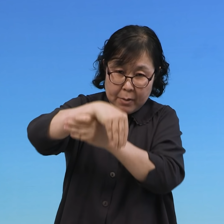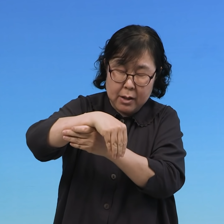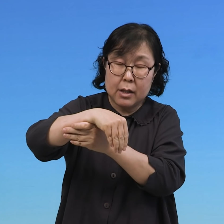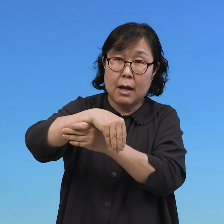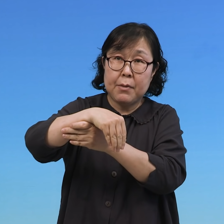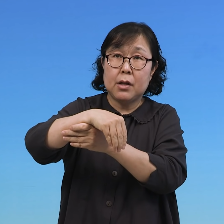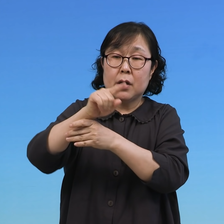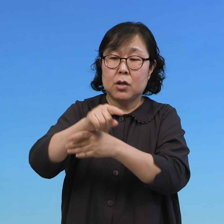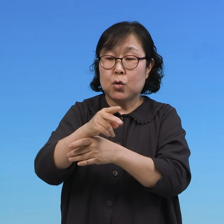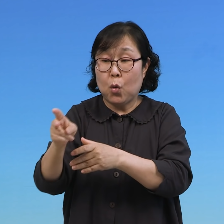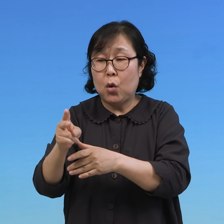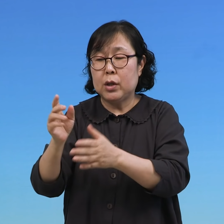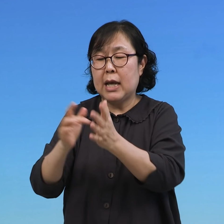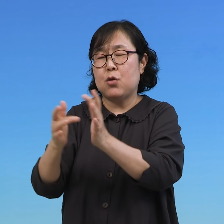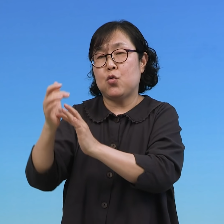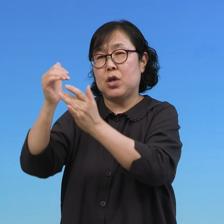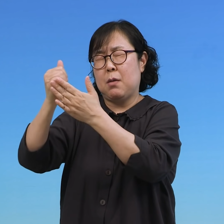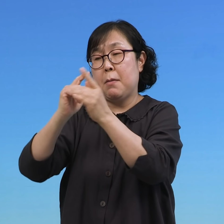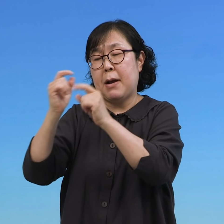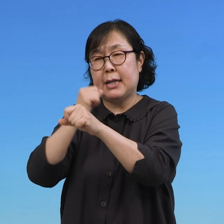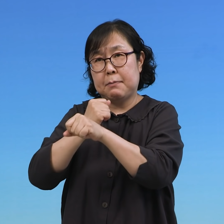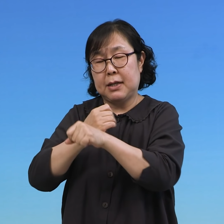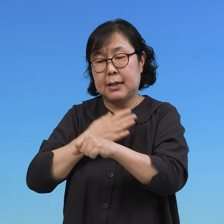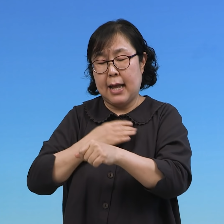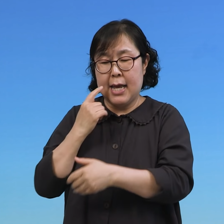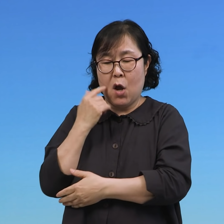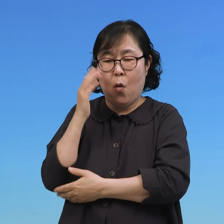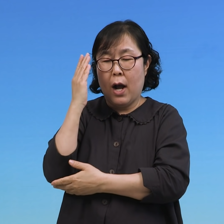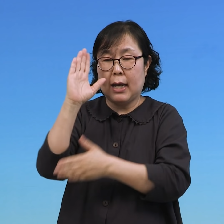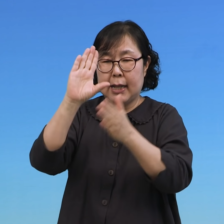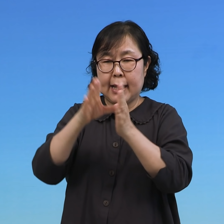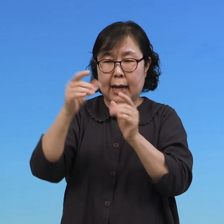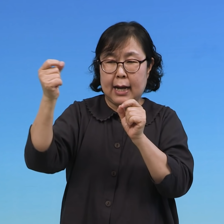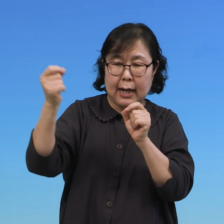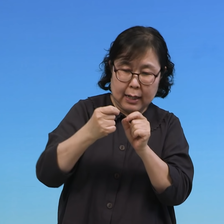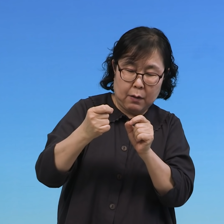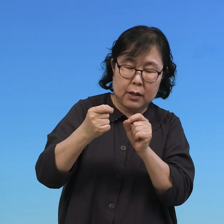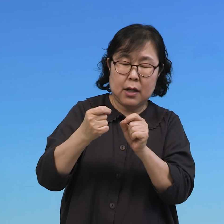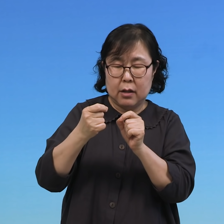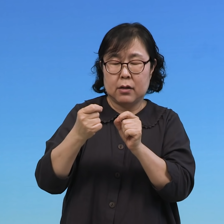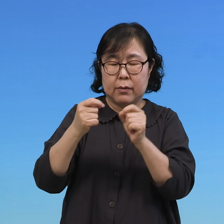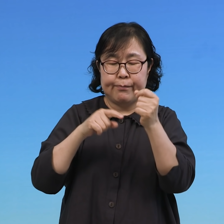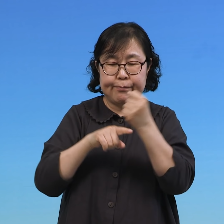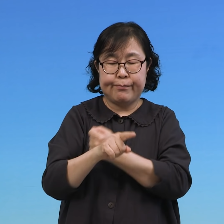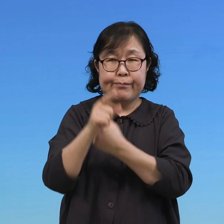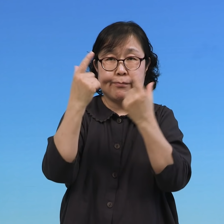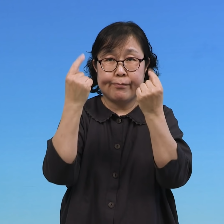결과가 된다면 이게 예수님이 말씀하시는 내 영광의 때가 왔도다.